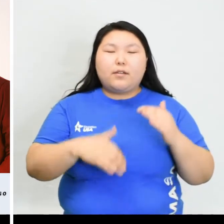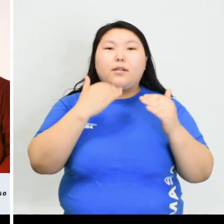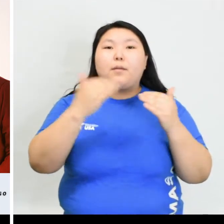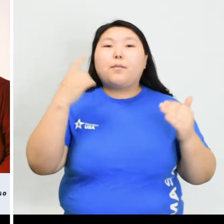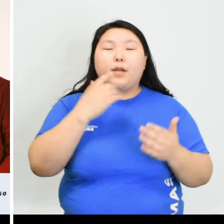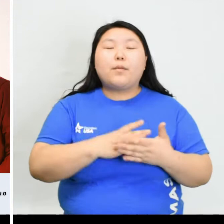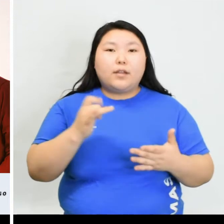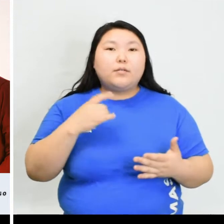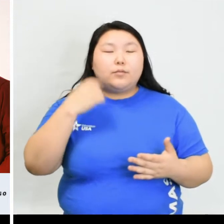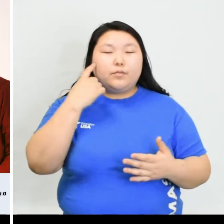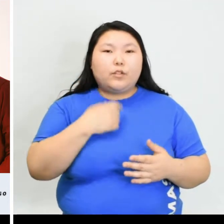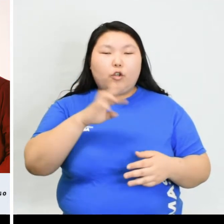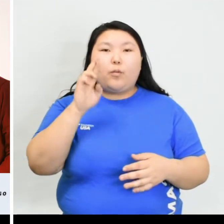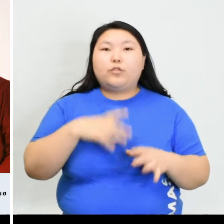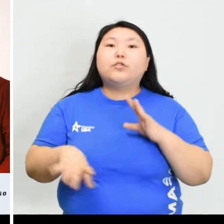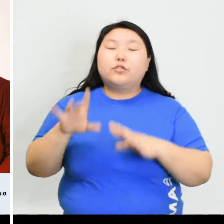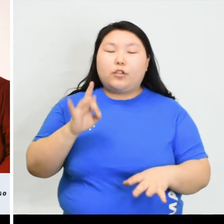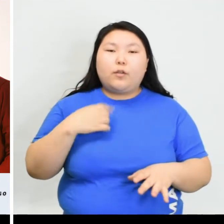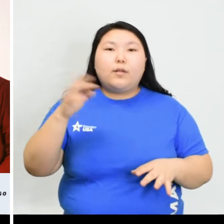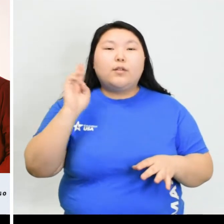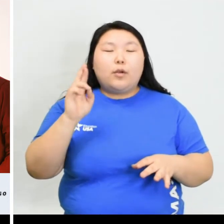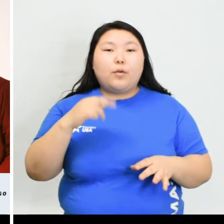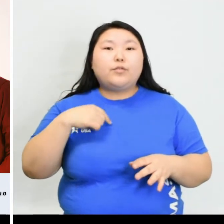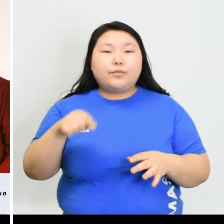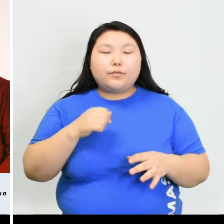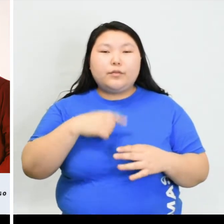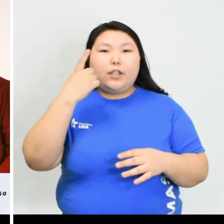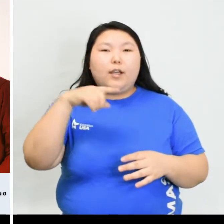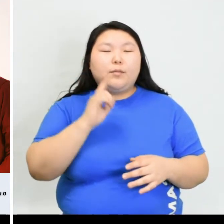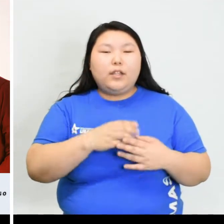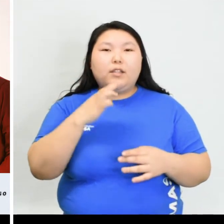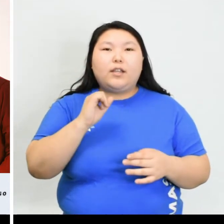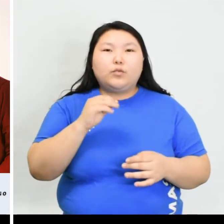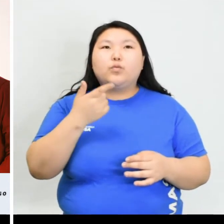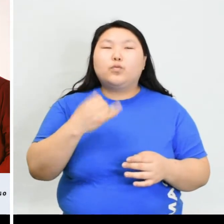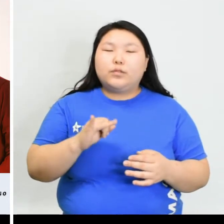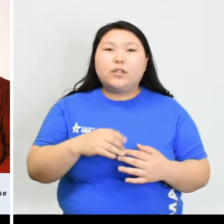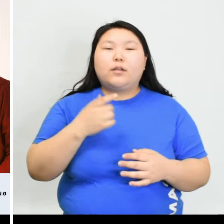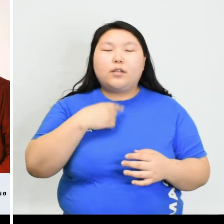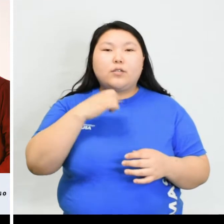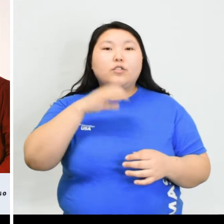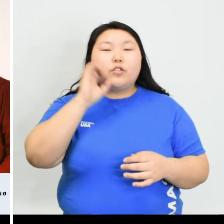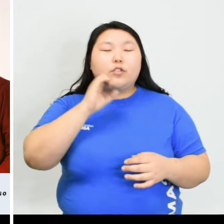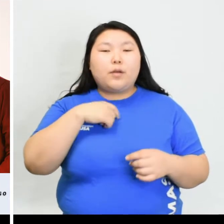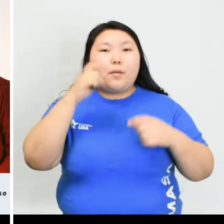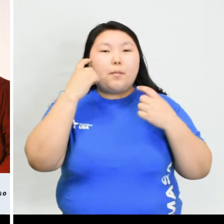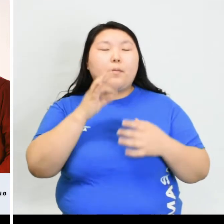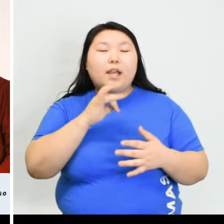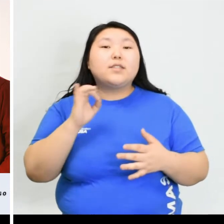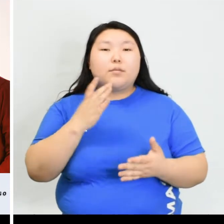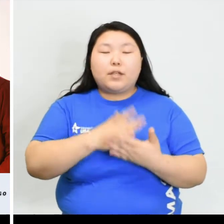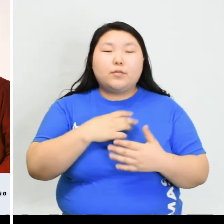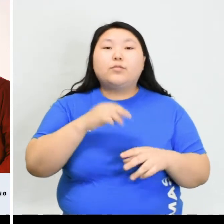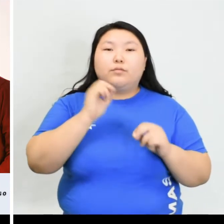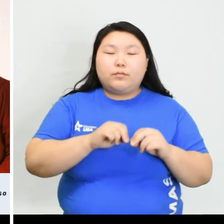байдал тавьмаар байна гэсэн байдлаар бодоод Японыг сонгоод тэгээд Японд ер нь хамгийн дажгүй бизнес удирдлагын магистр юу